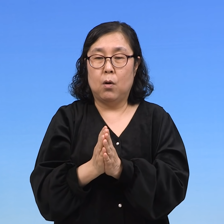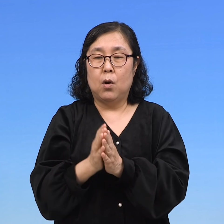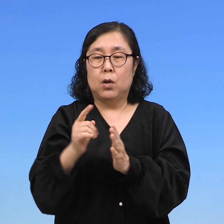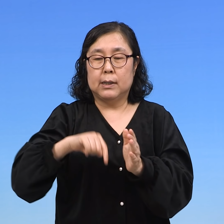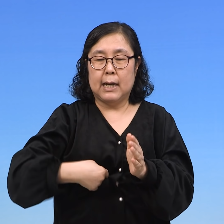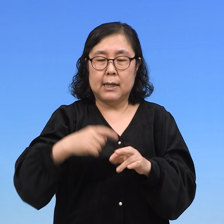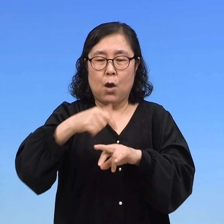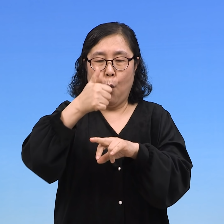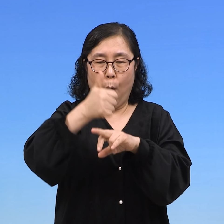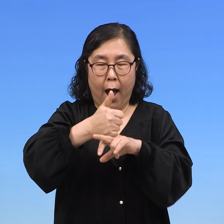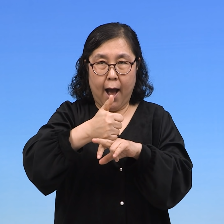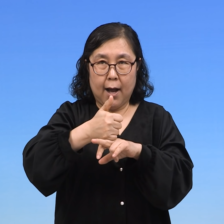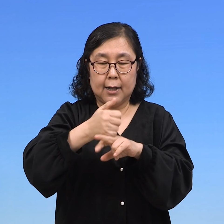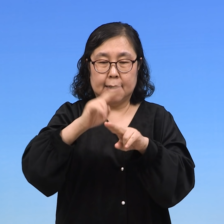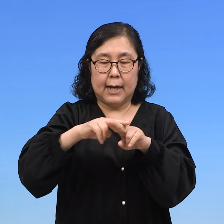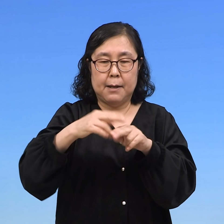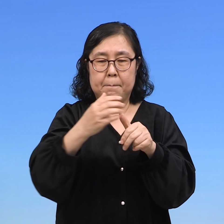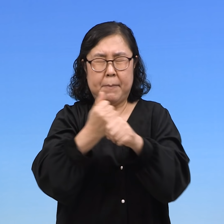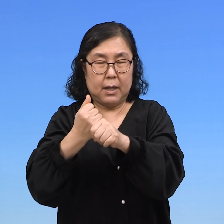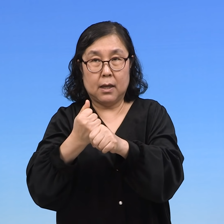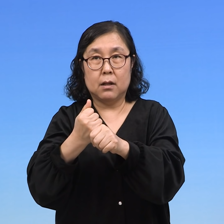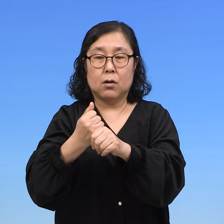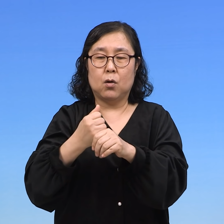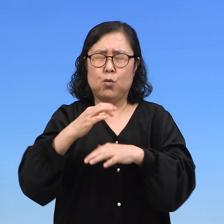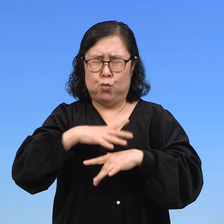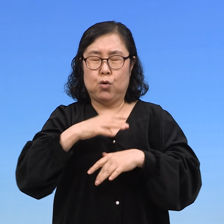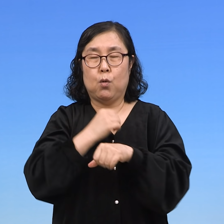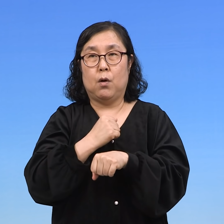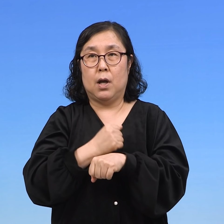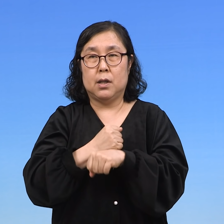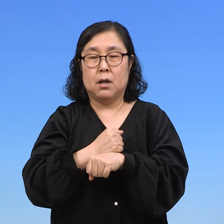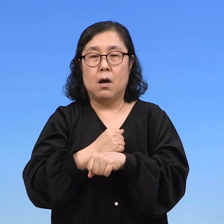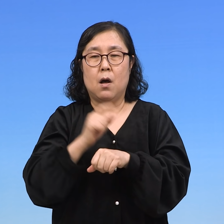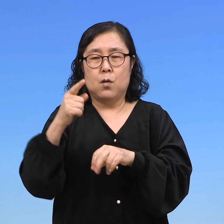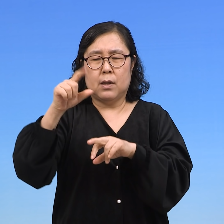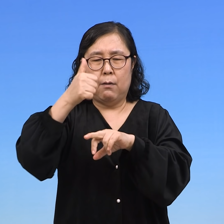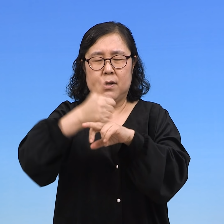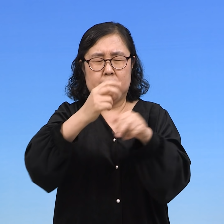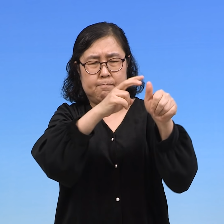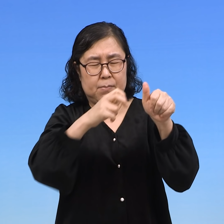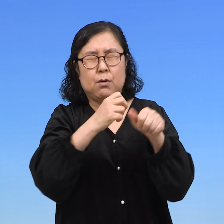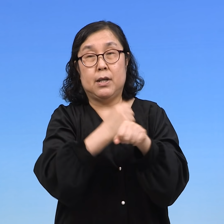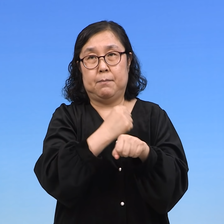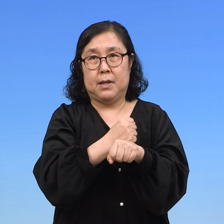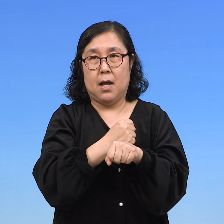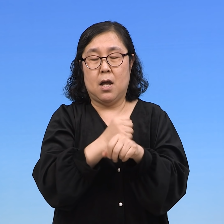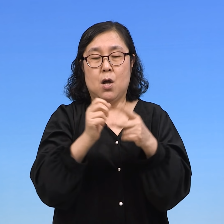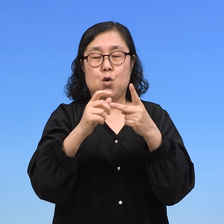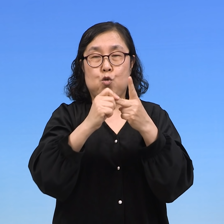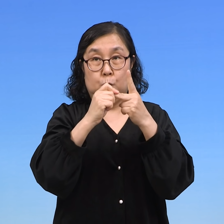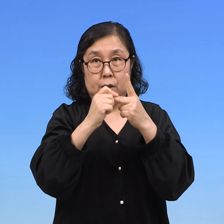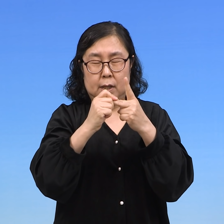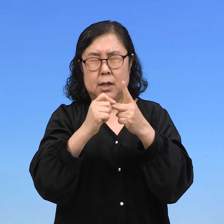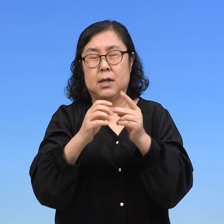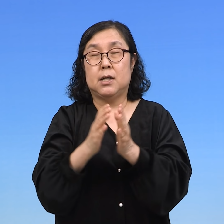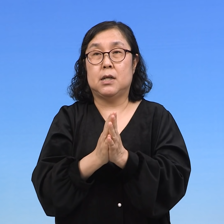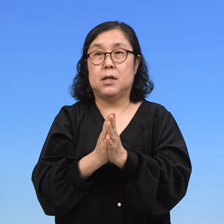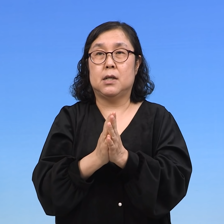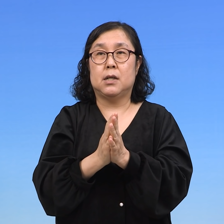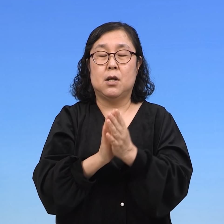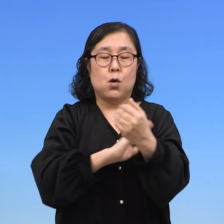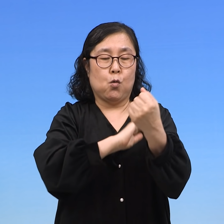이런 기득권자들의 본능에 또 한 가지 양상이 있는데요 그게 증오심이에요 증오심